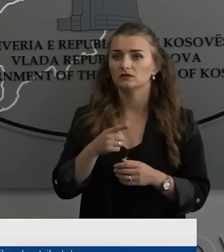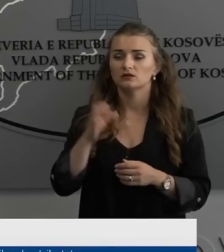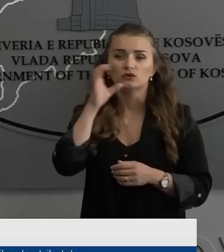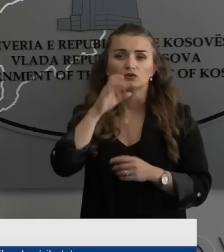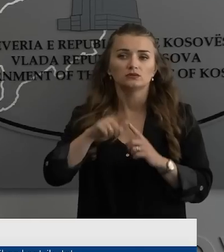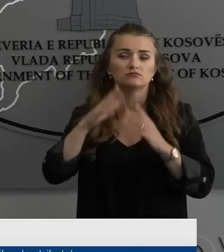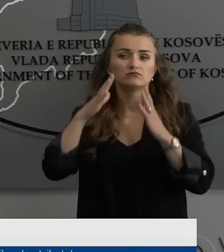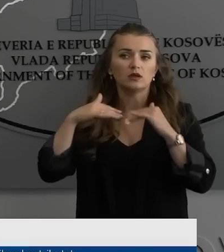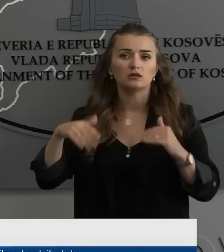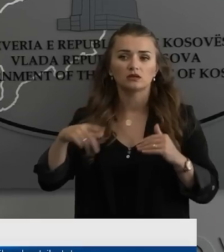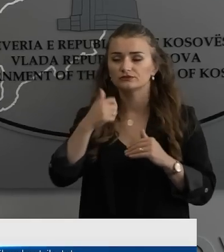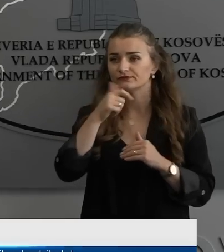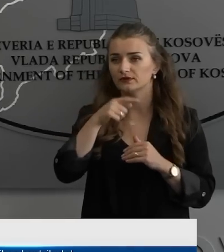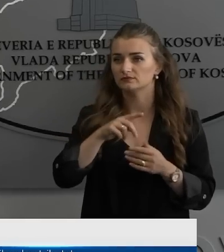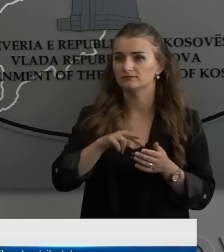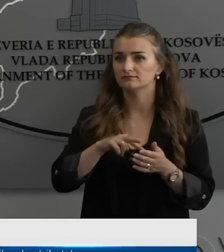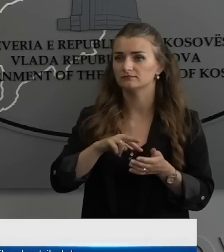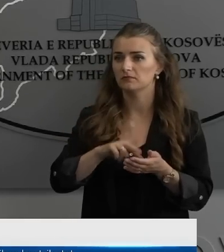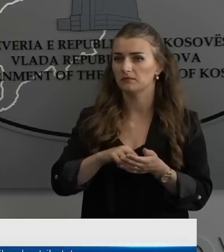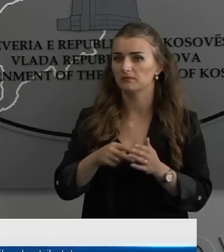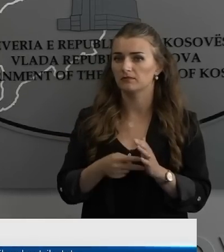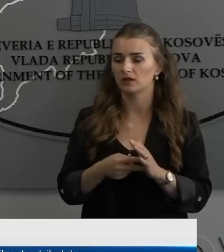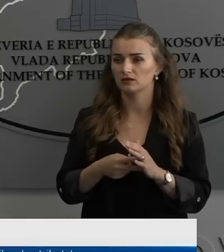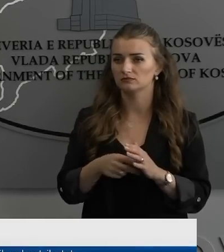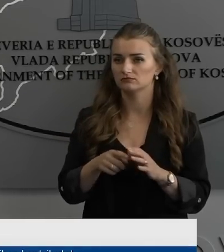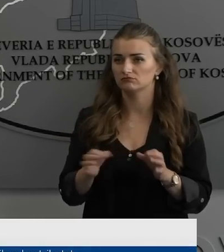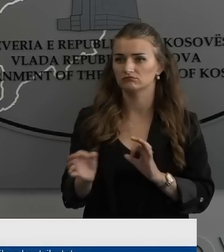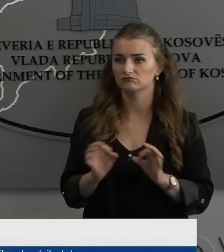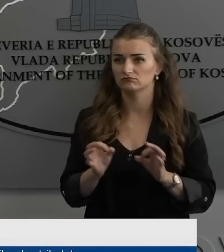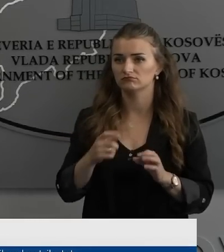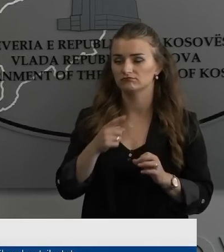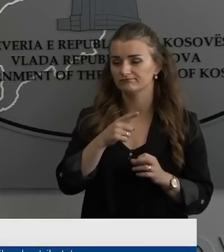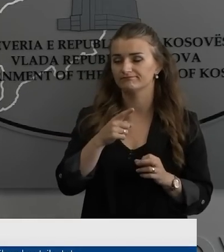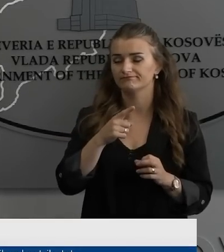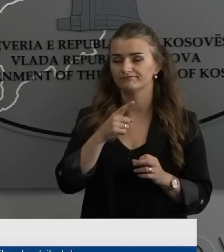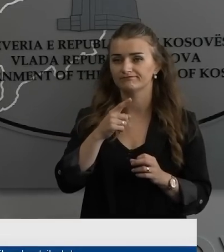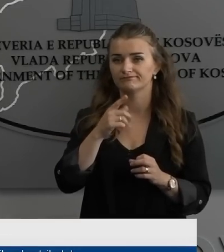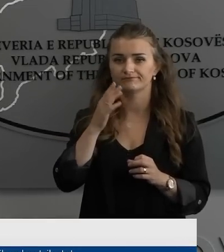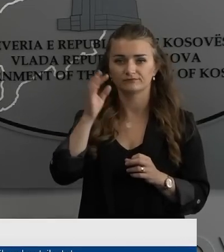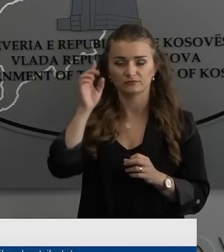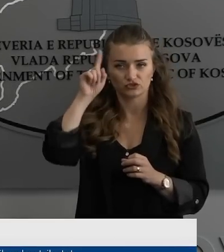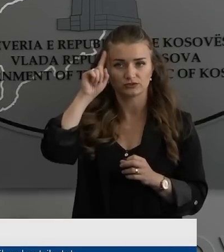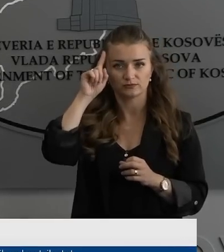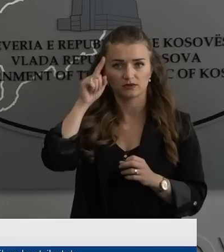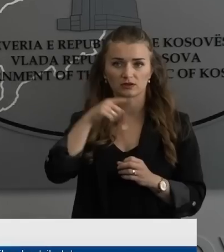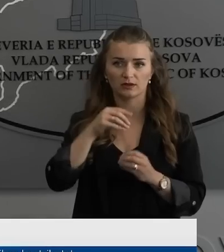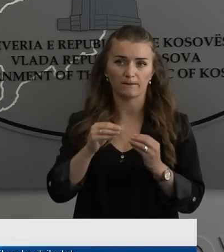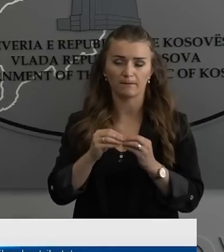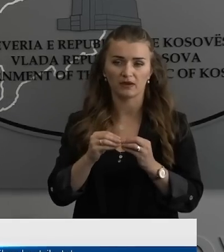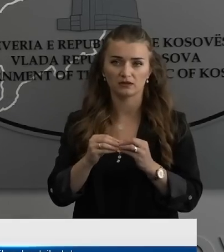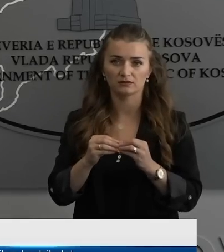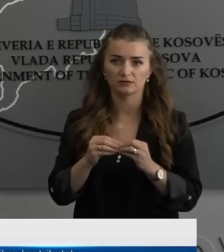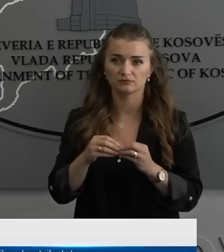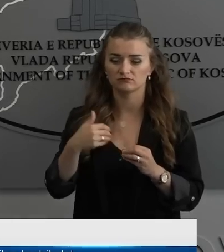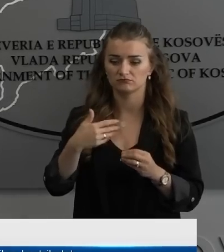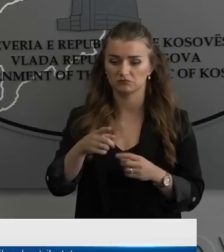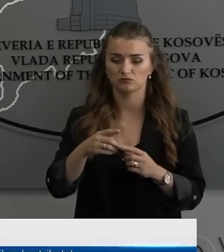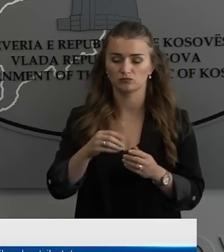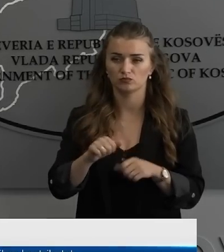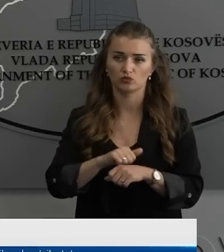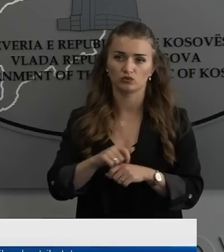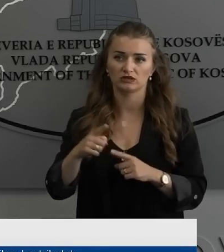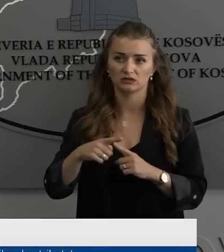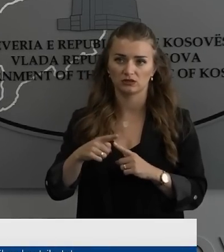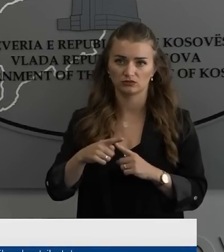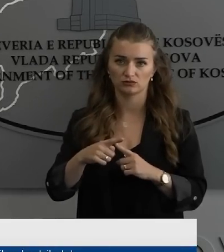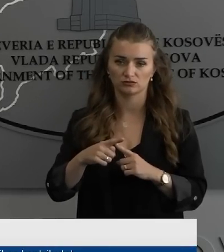me përgatitjen e samitit të radhës së procesit Berlinit, që mbahet në mes të muajit tetor, pra më shumë se